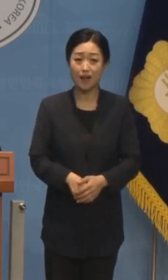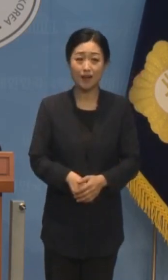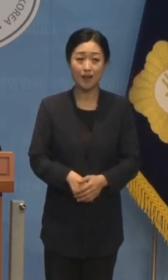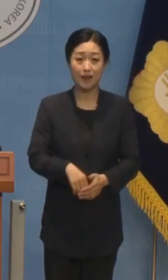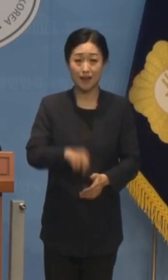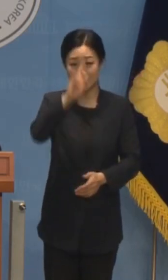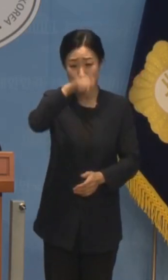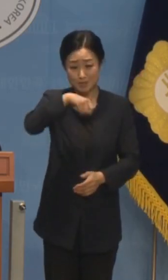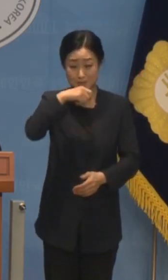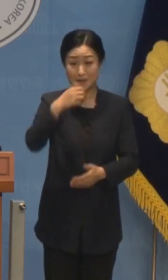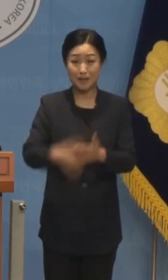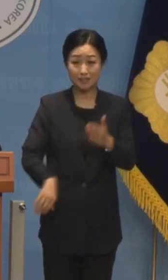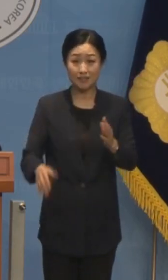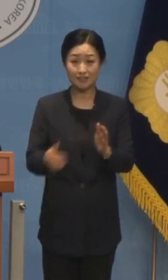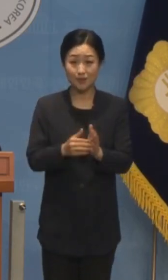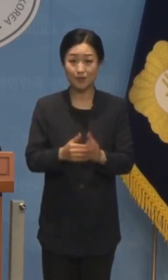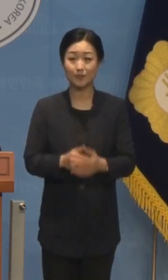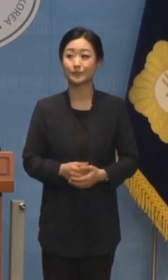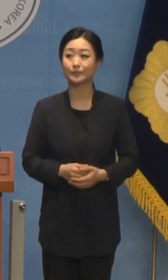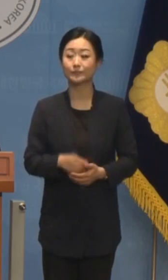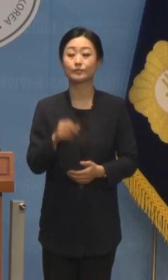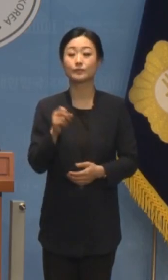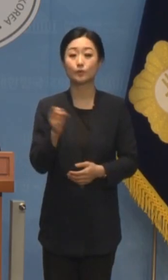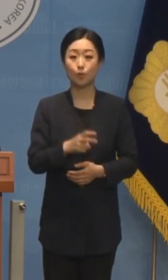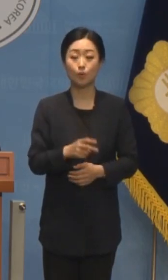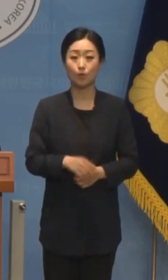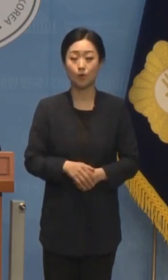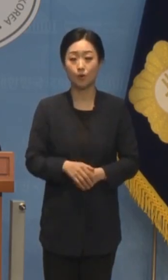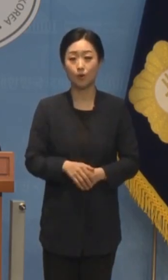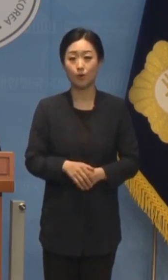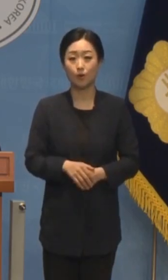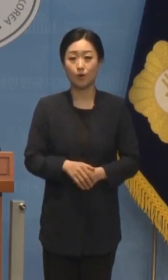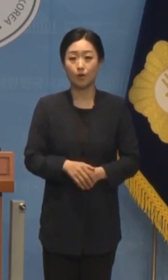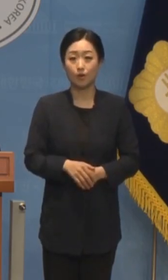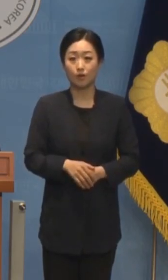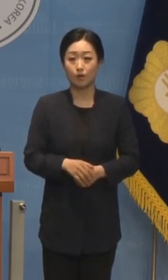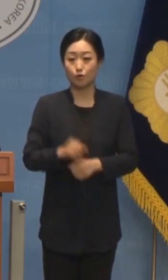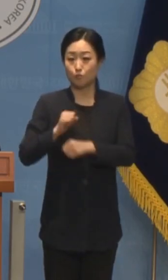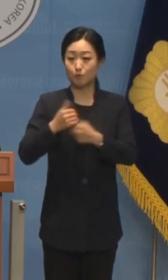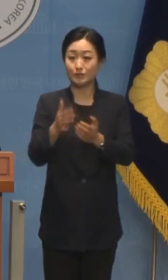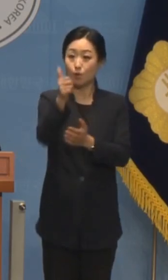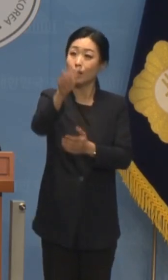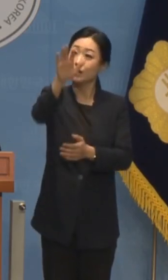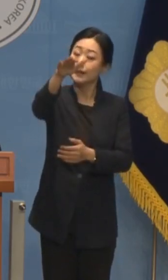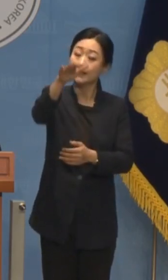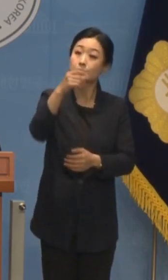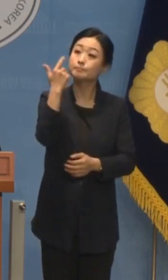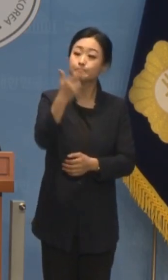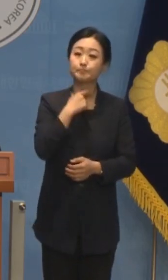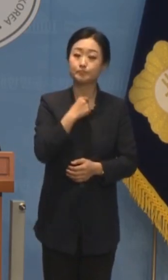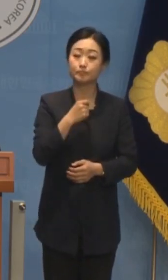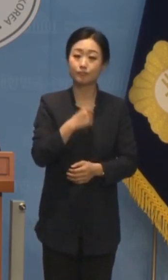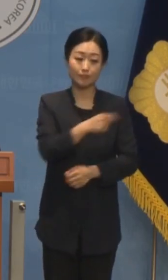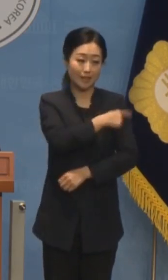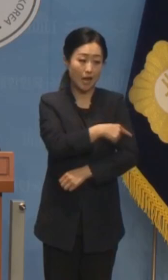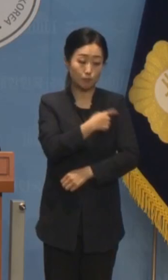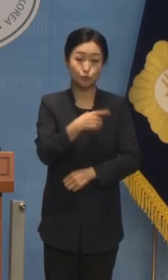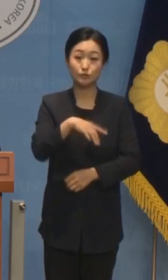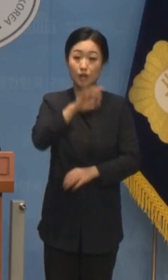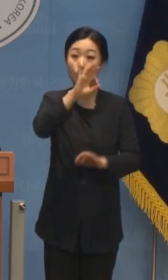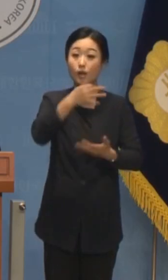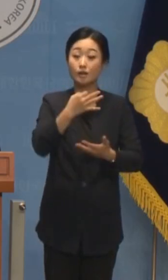급식비를 했었죠 그것과 무엇이 다릅니까 김현 장관에게 묻습니다 부의